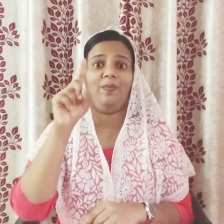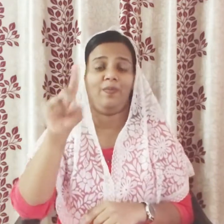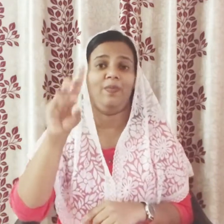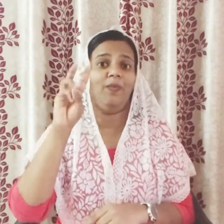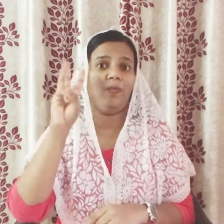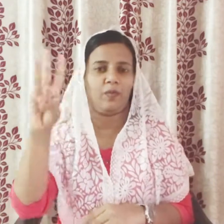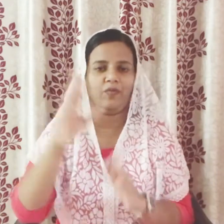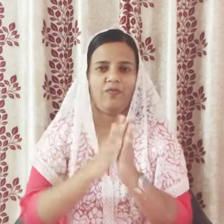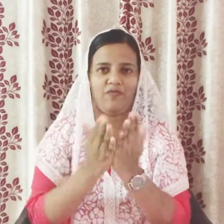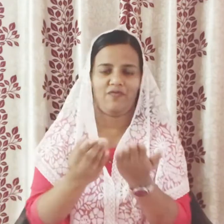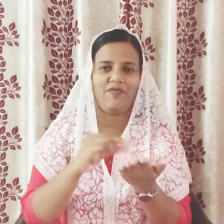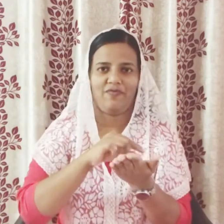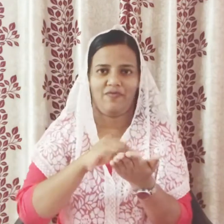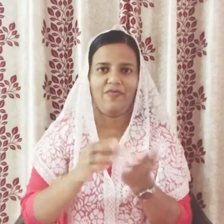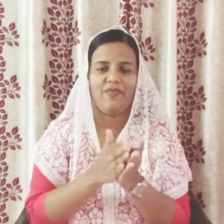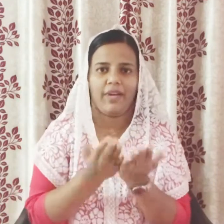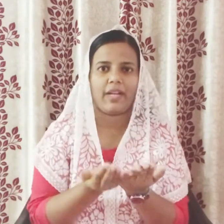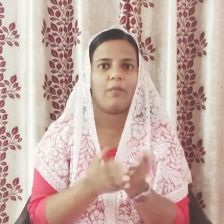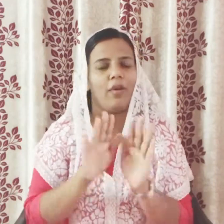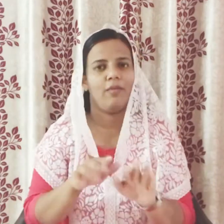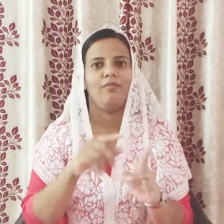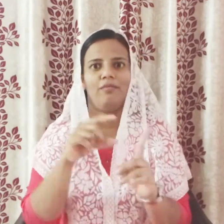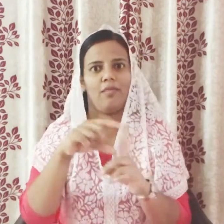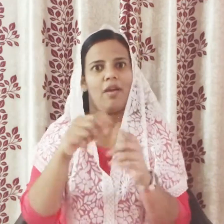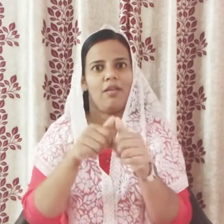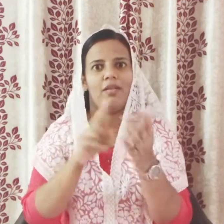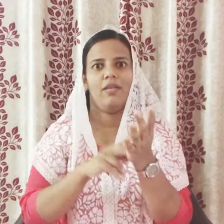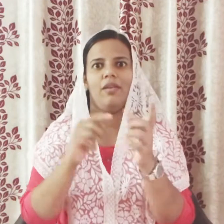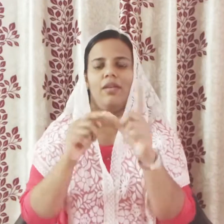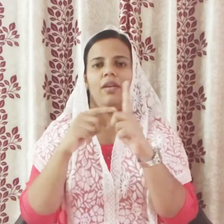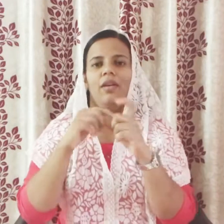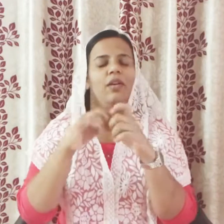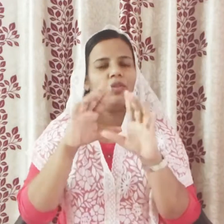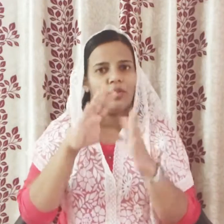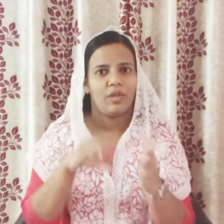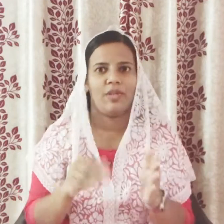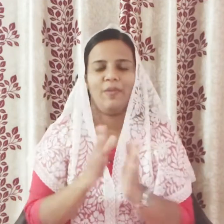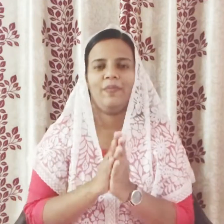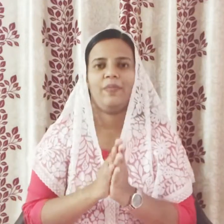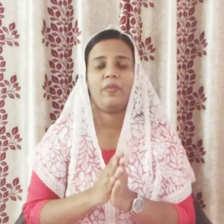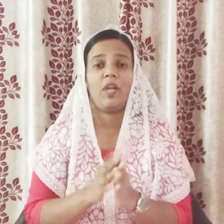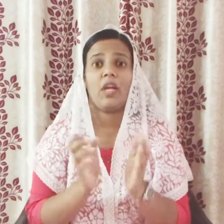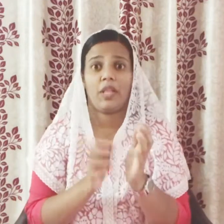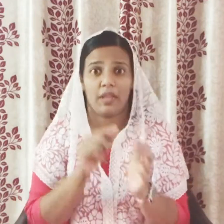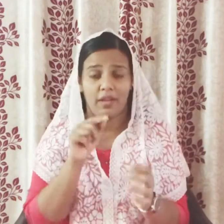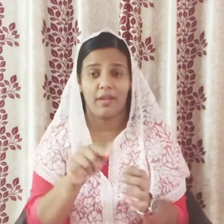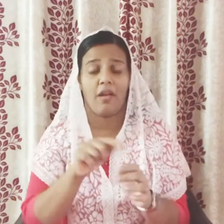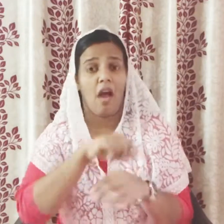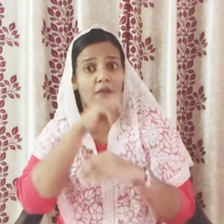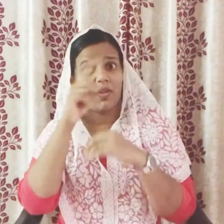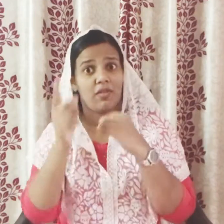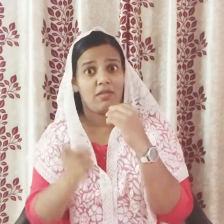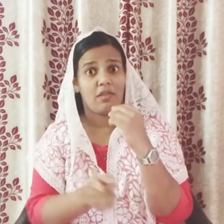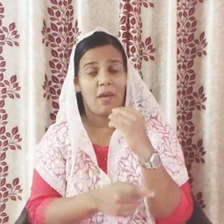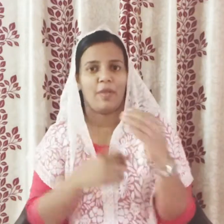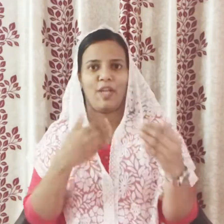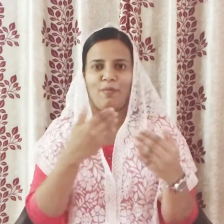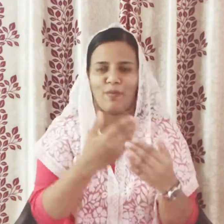12:13 13-ാം വാക്യം. ദാനിയേലിൻ്റെ പുസ്തകം അവിടെ കൊണ്ട് തീരുക. ദാനിയേലിനോട് പറയുക, നീയോ അവസാനം വരെ പോയിക്കൊള്ളുക, നീ